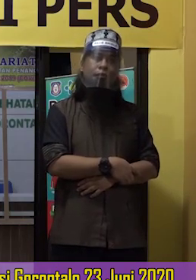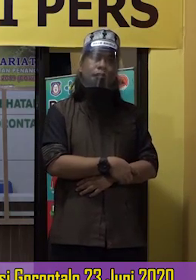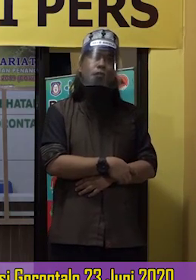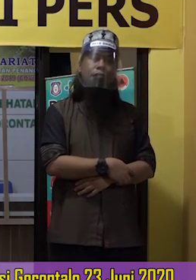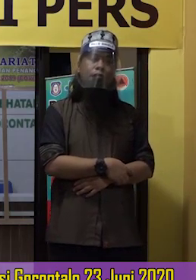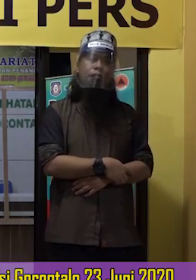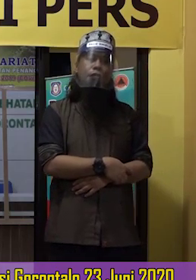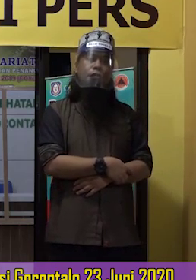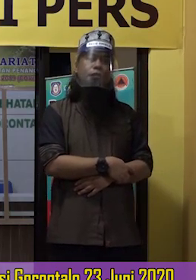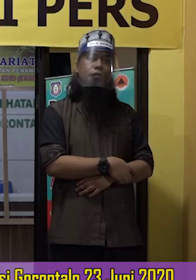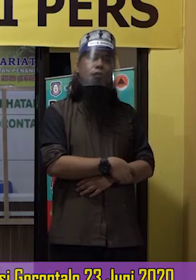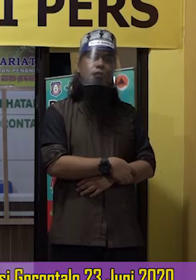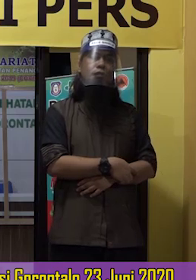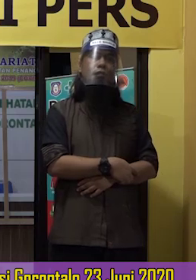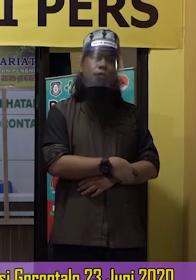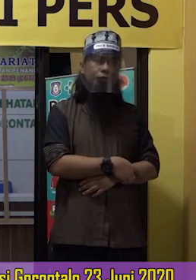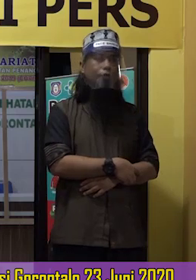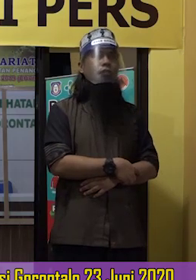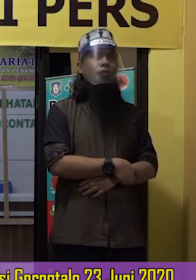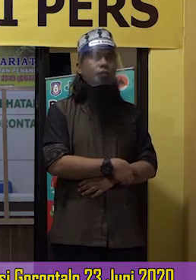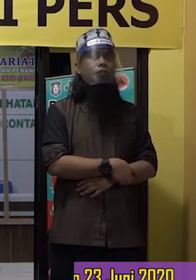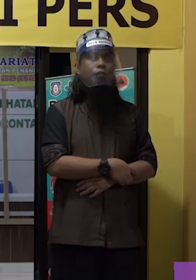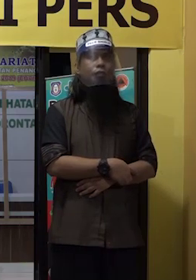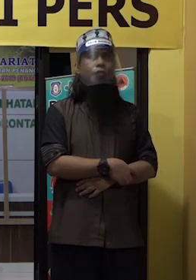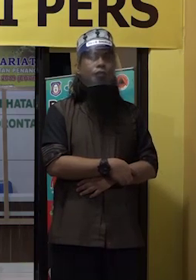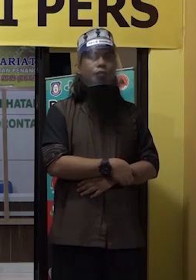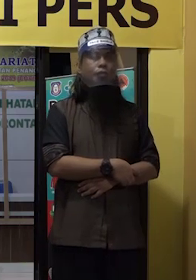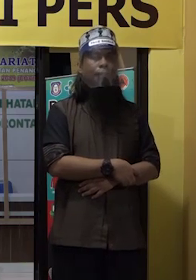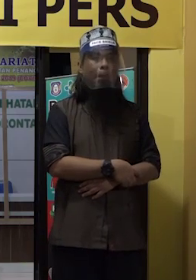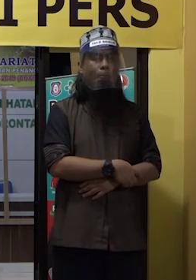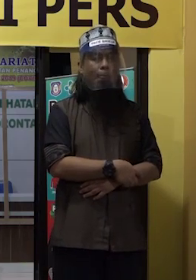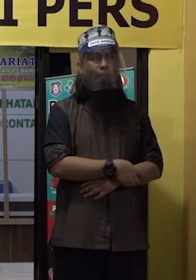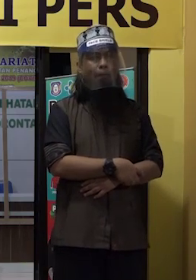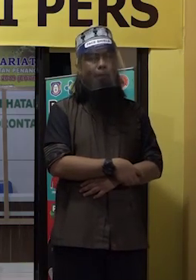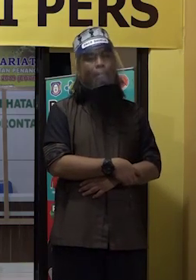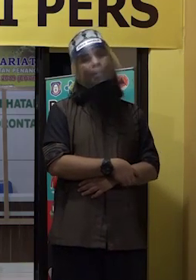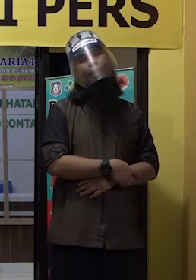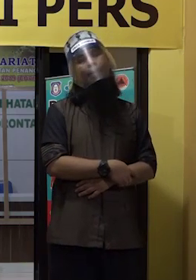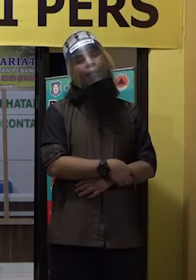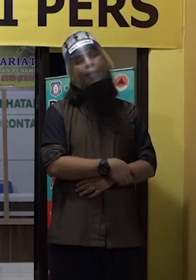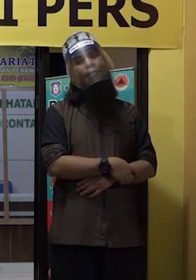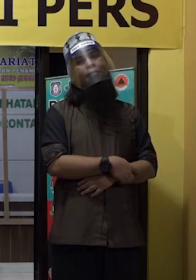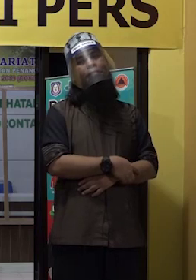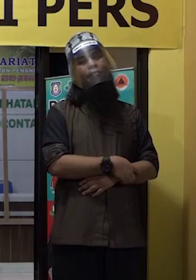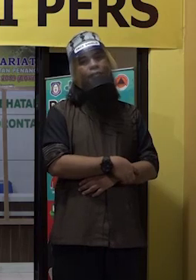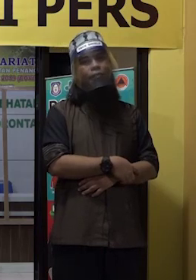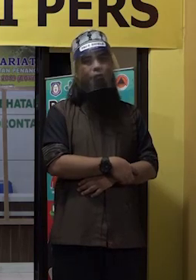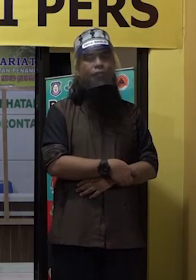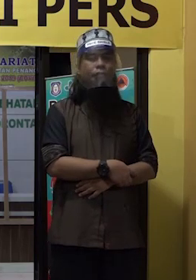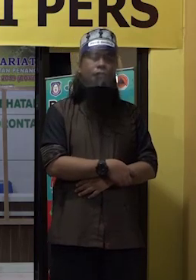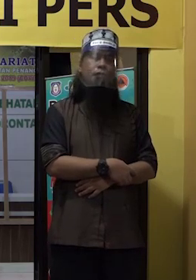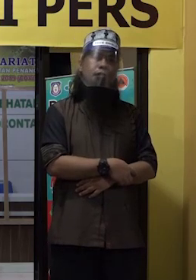sekitar. Ini sangat membutuhkan dukungan dan partisipasi kita semua dan peran serta